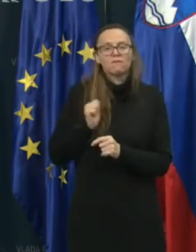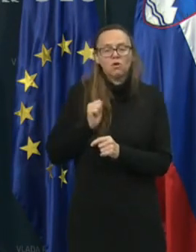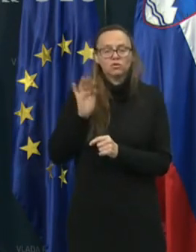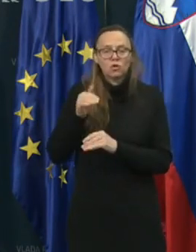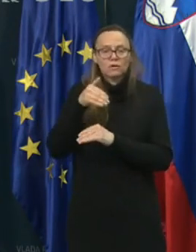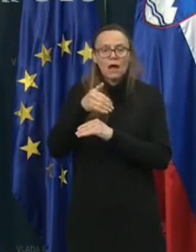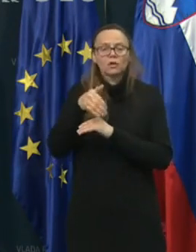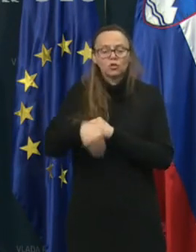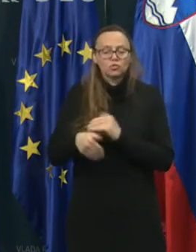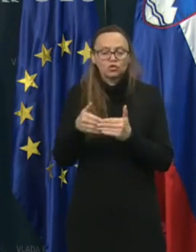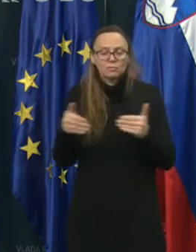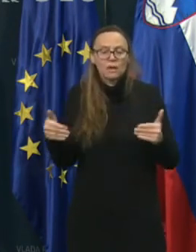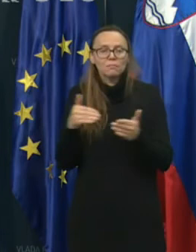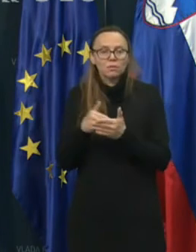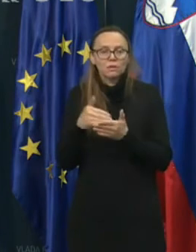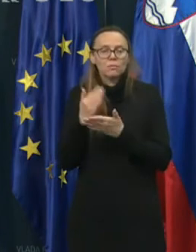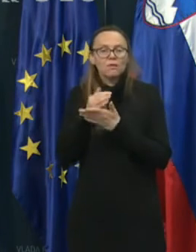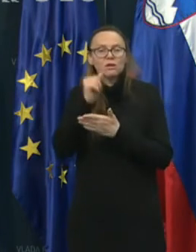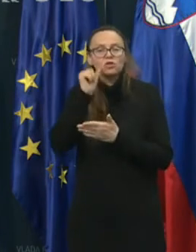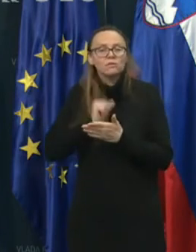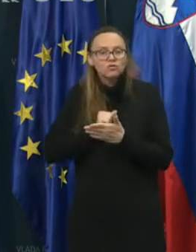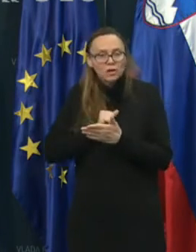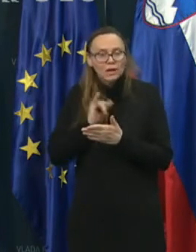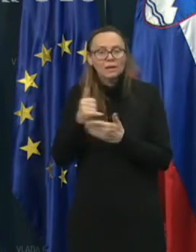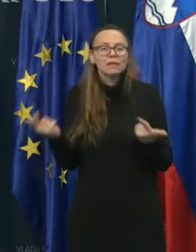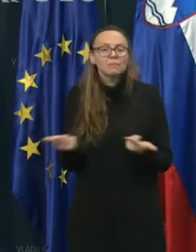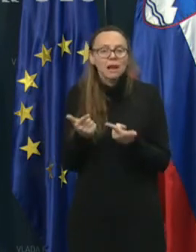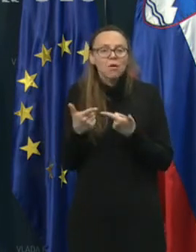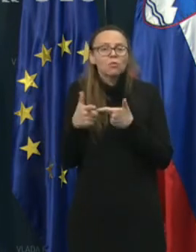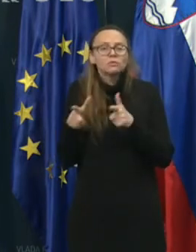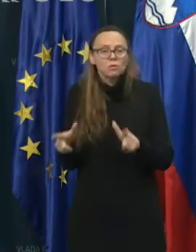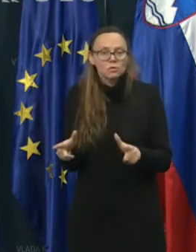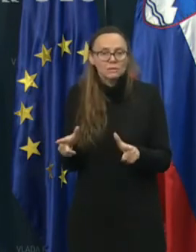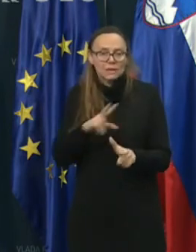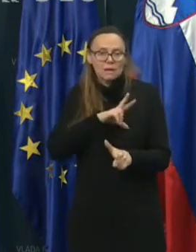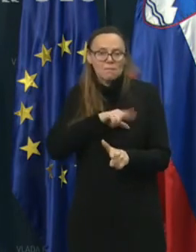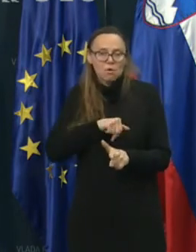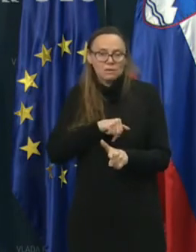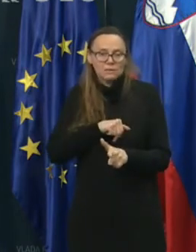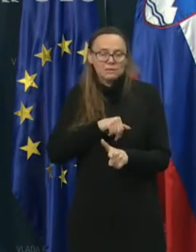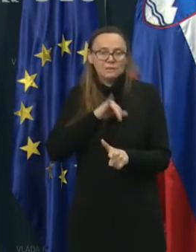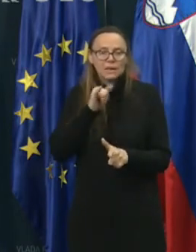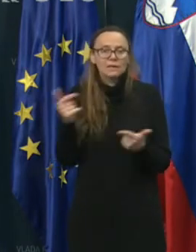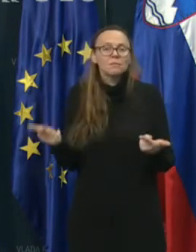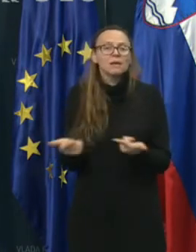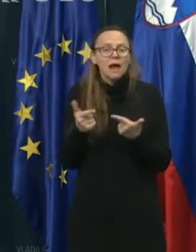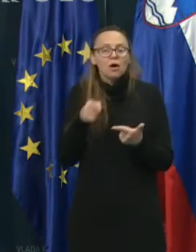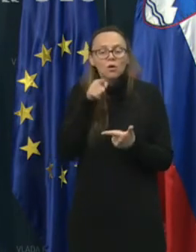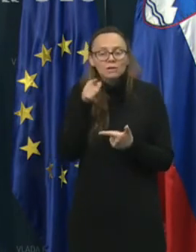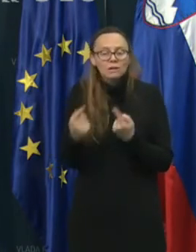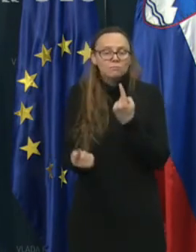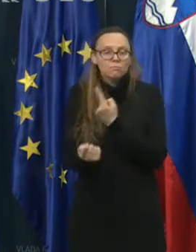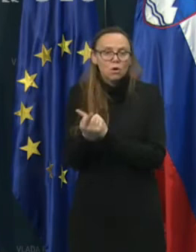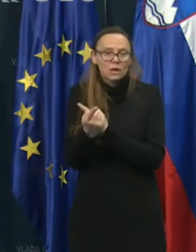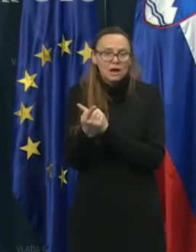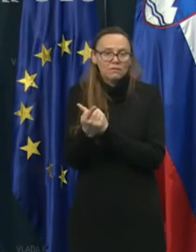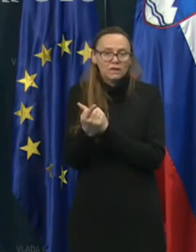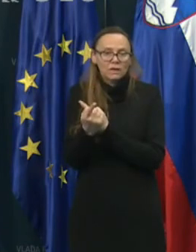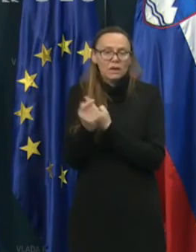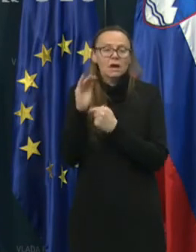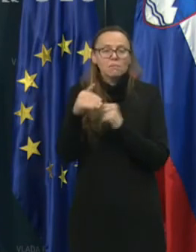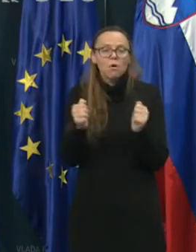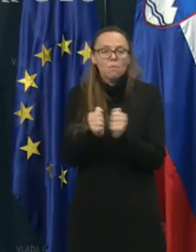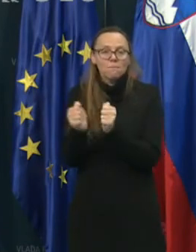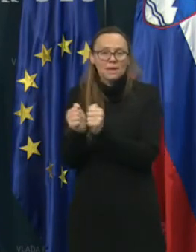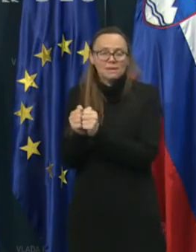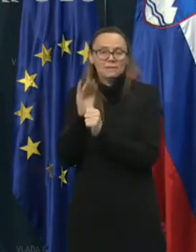južni meji potrebovali že včeraj, da bi lahko sprostili policiste, da bi se lahko ti pojavili po